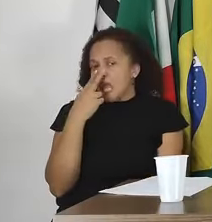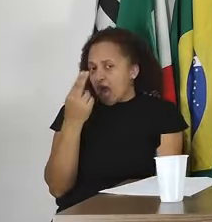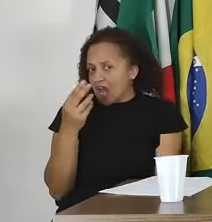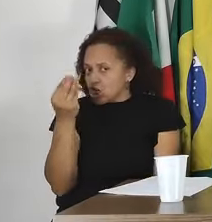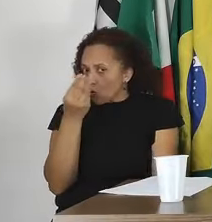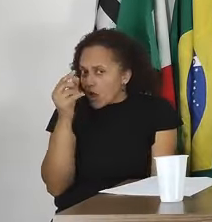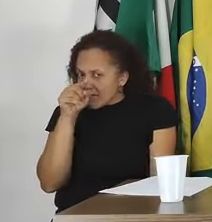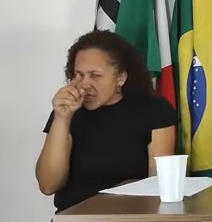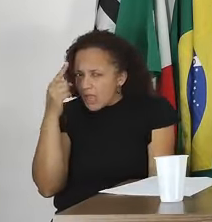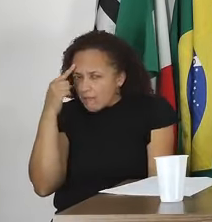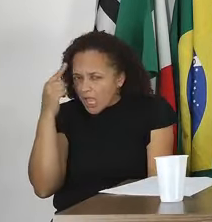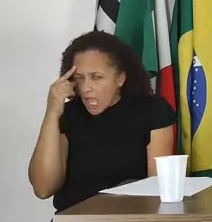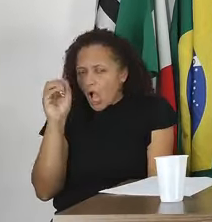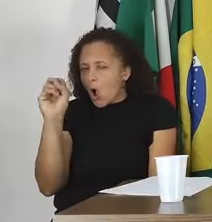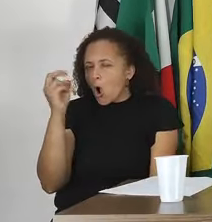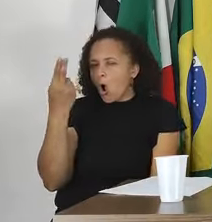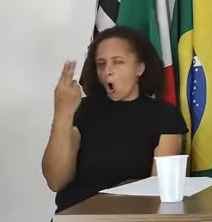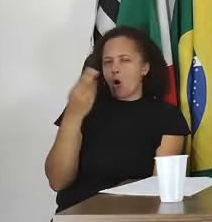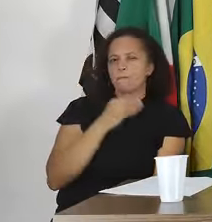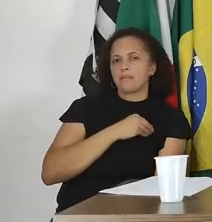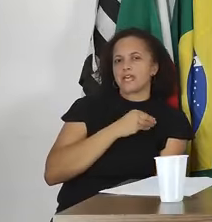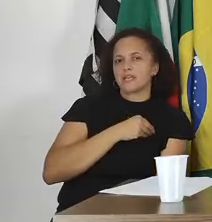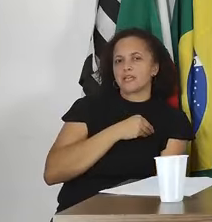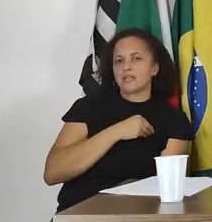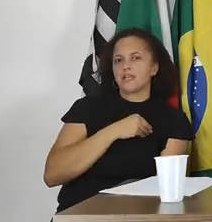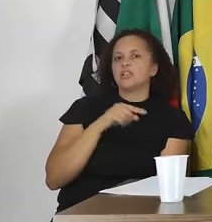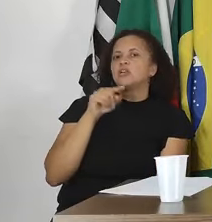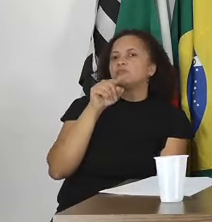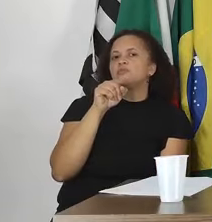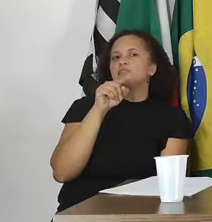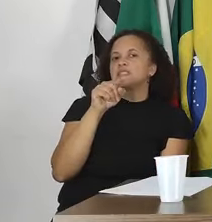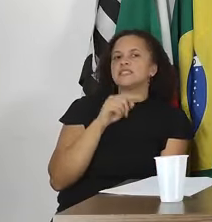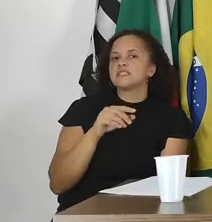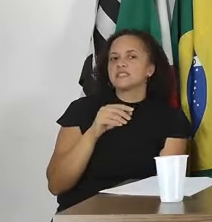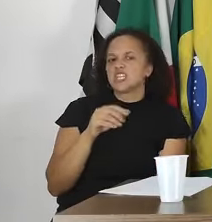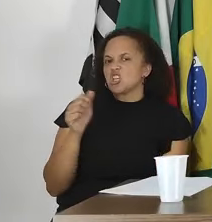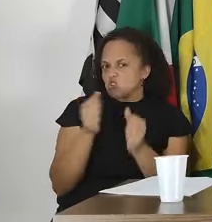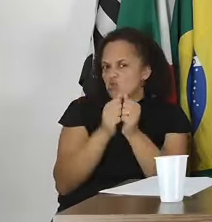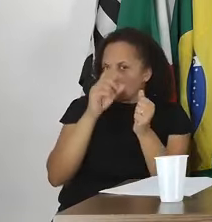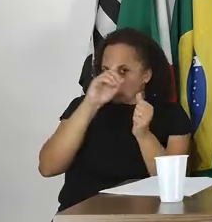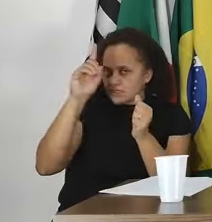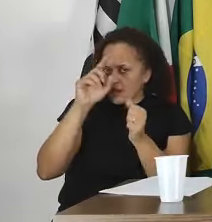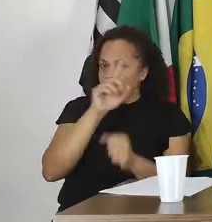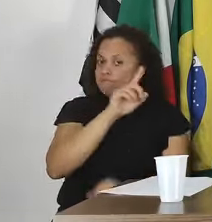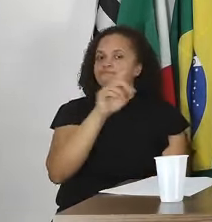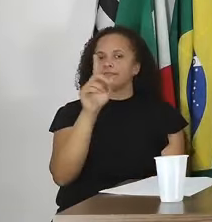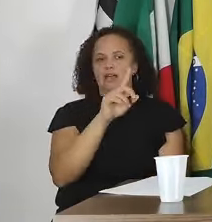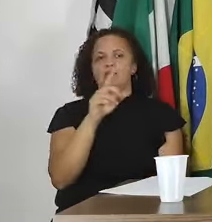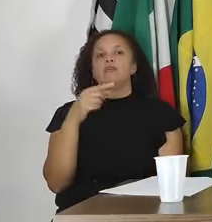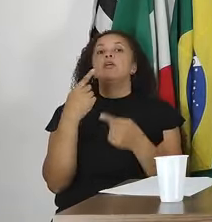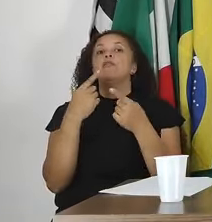né? Ou você está fazendo algo de errado, você vai sair da minha presença, porque você está com foco naquilo,